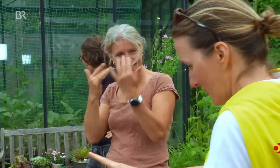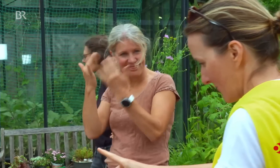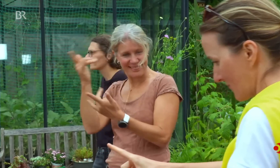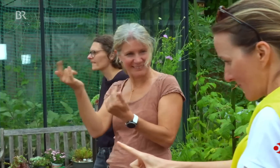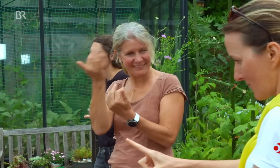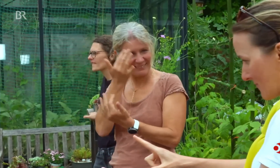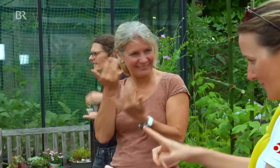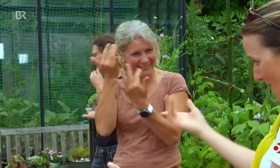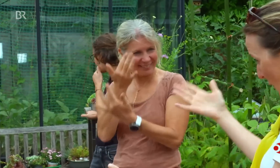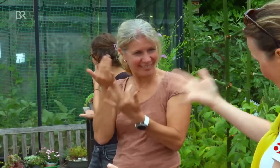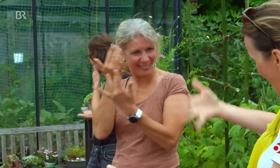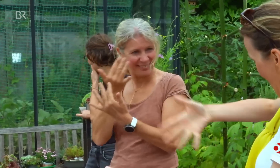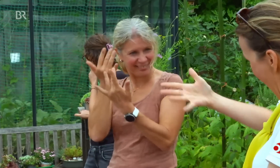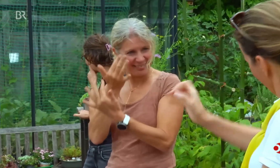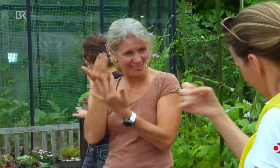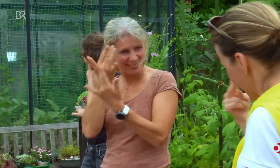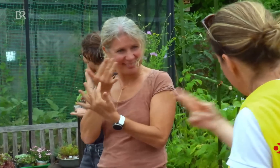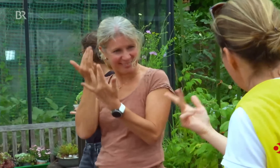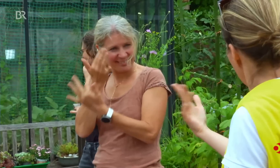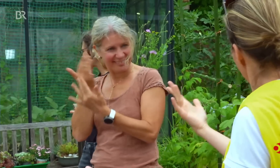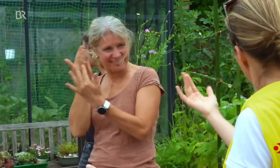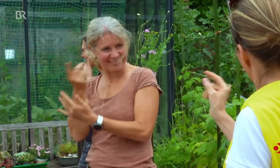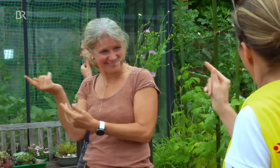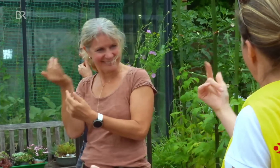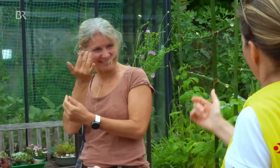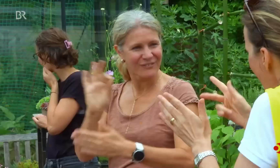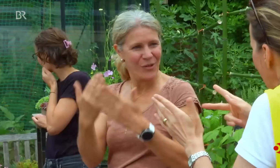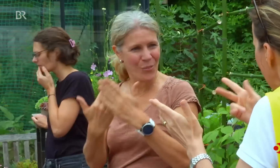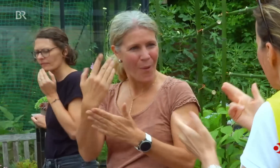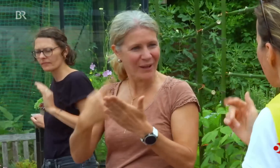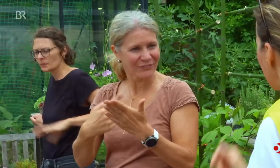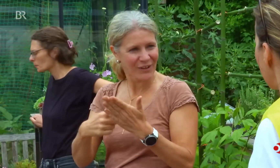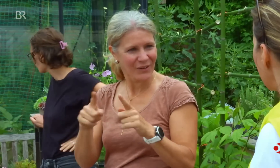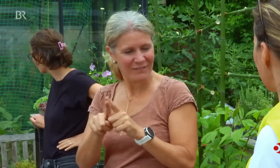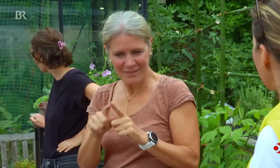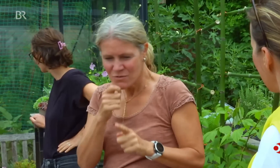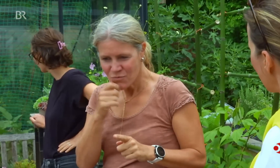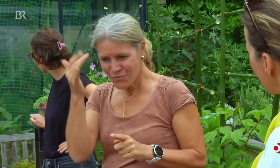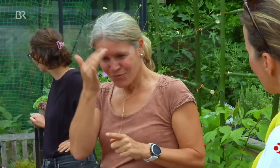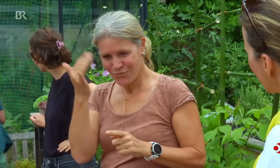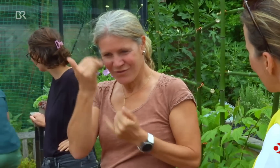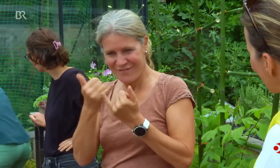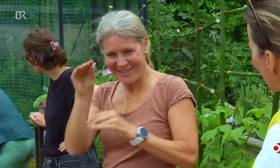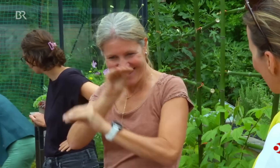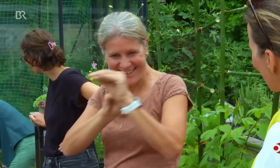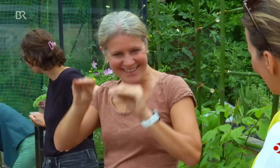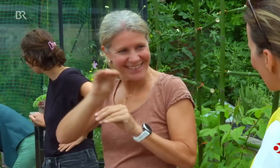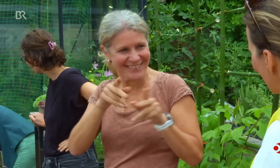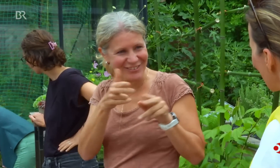einer Nahaufnahme kann man nicht gebärden. Das sieht man ja nicht. Eine ganz neue Herausforderung. Sie müssen überlegen, wie Sie es am Ende